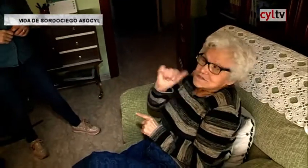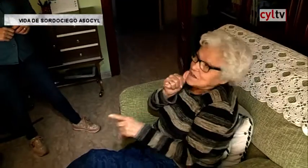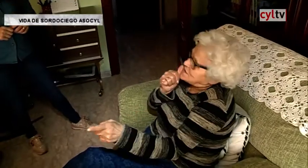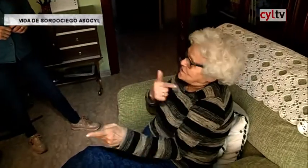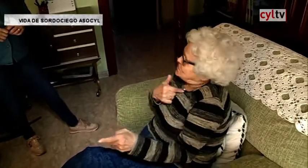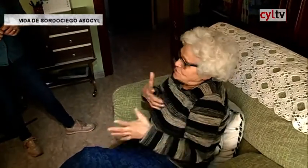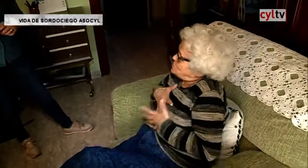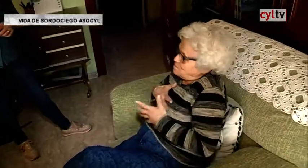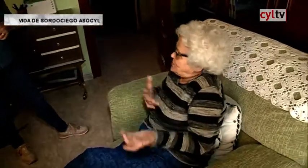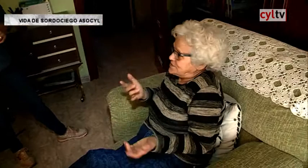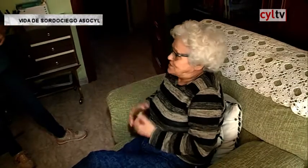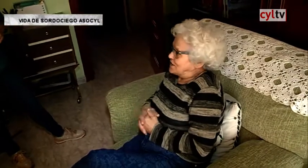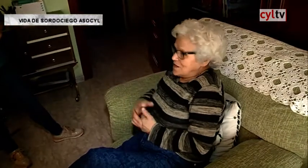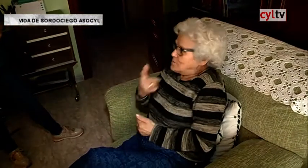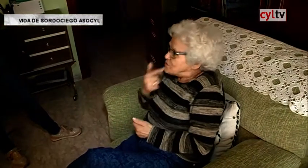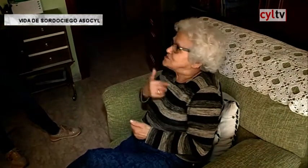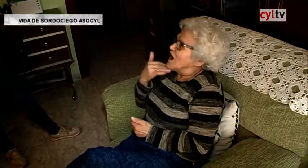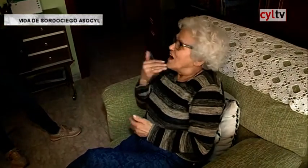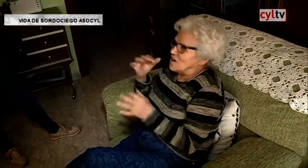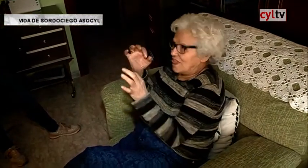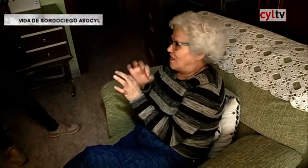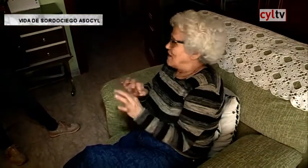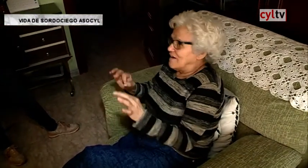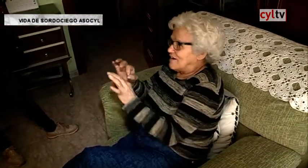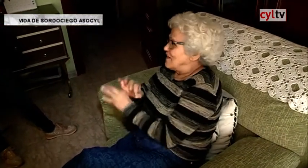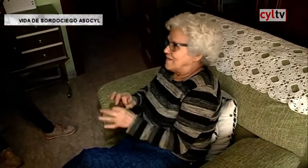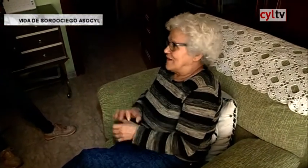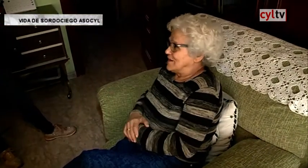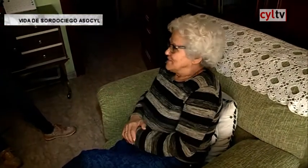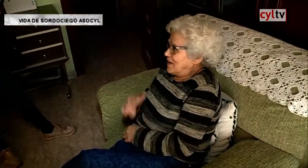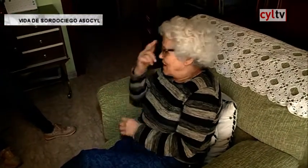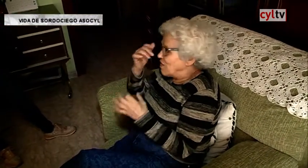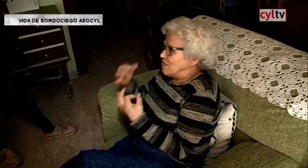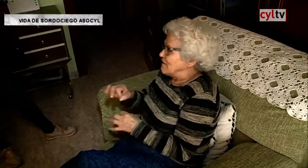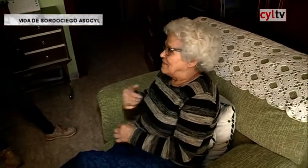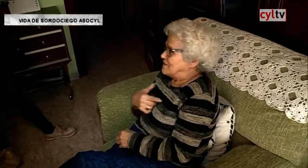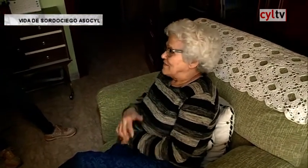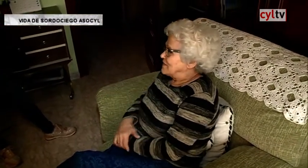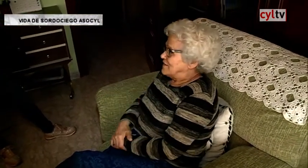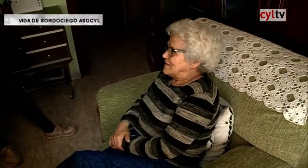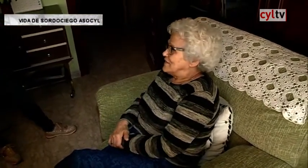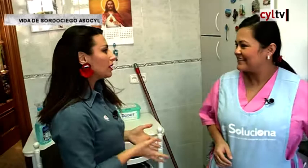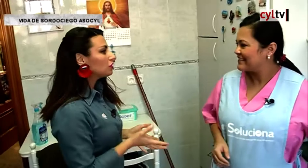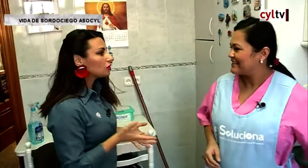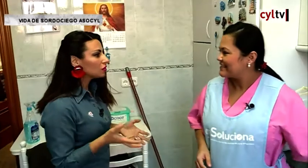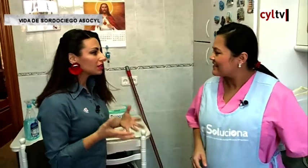que es difícil incluso explicaros cómo es su vida, porque la cuesta ponerse en su lugar. ¿Cuánto